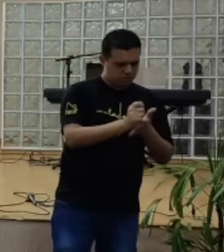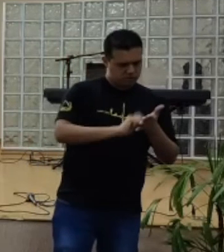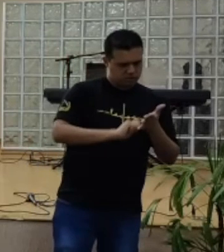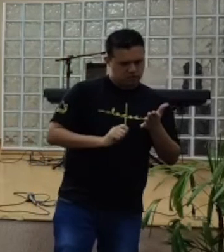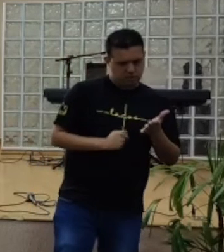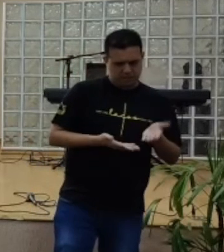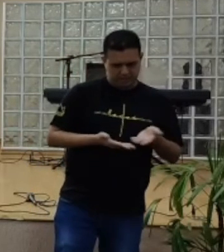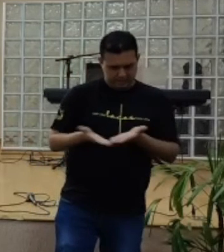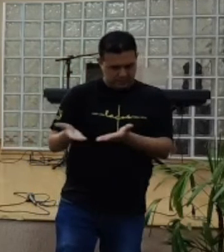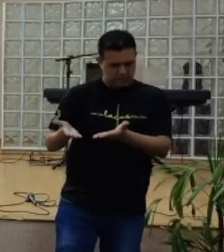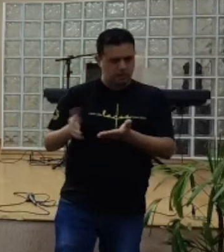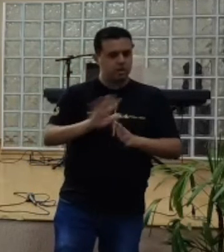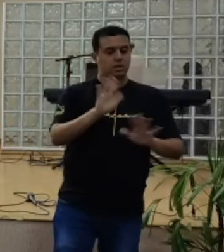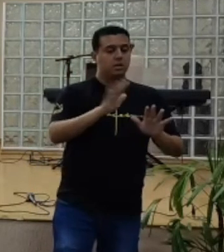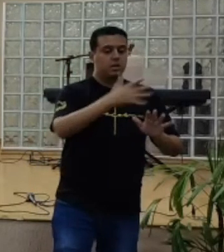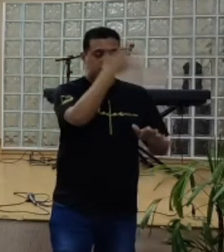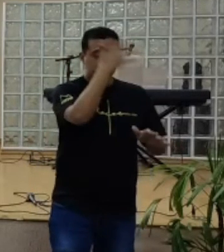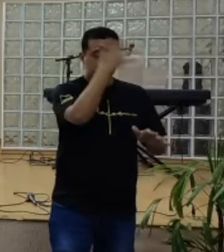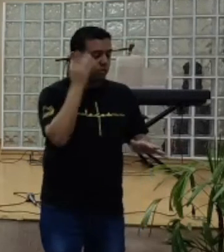pessoas cuja religião é legalista,